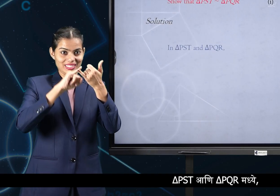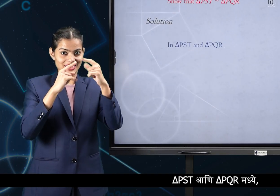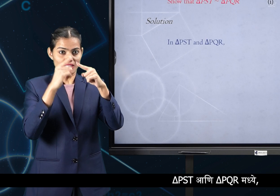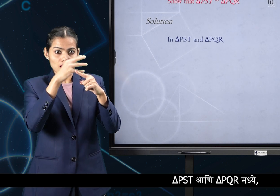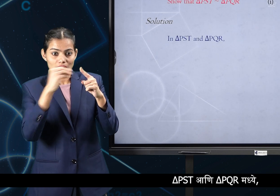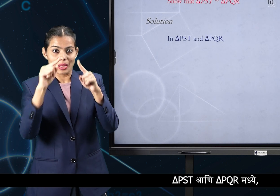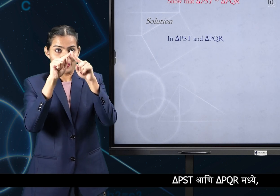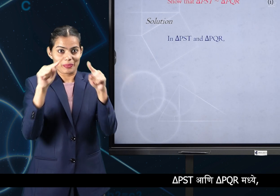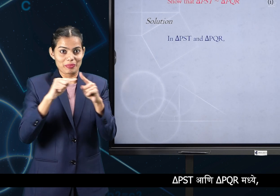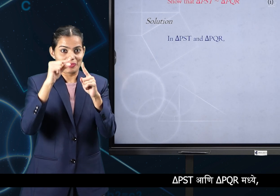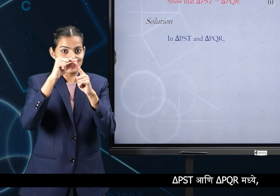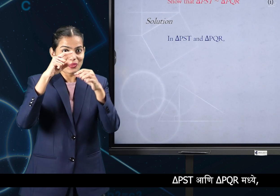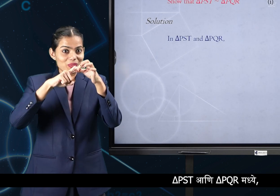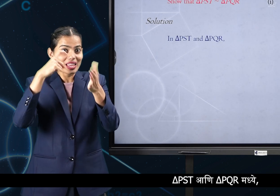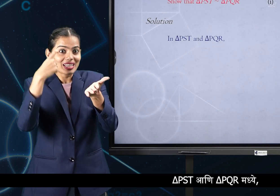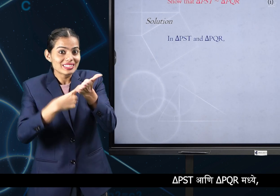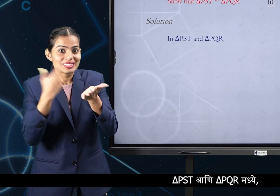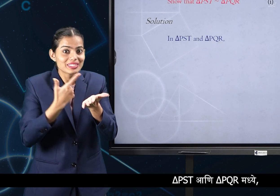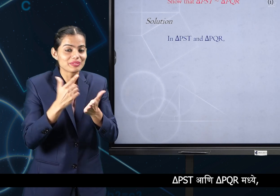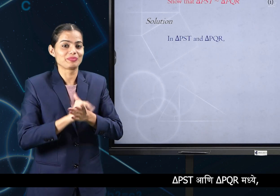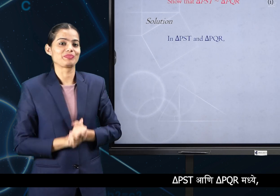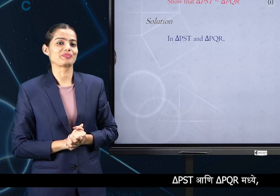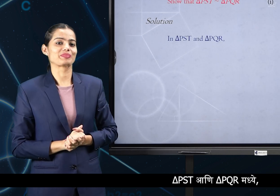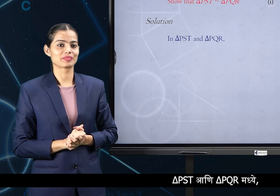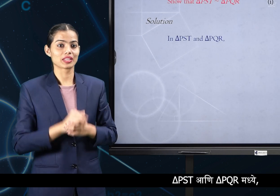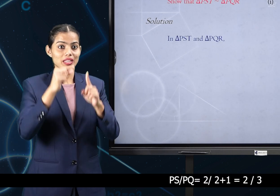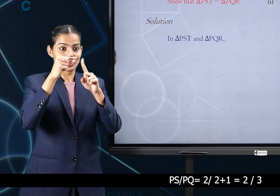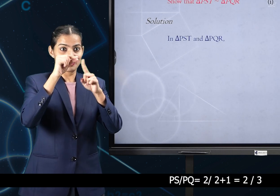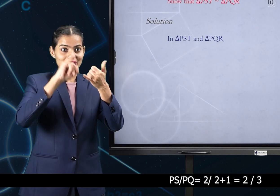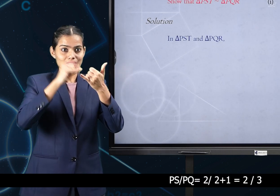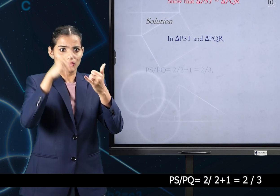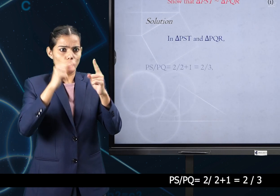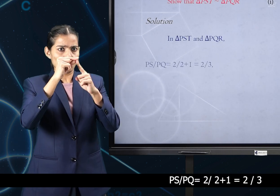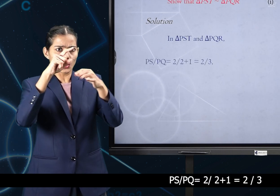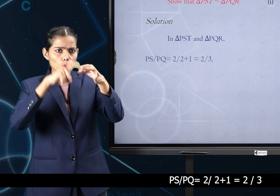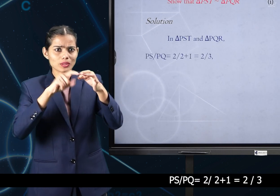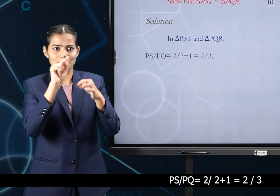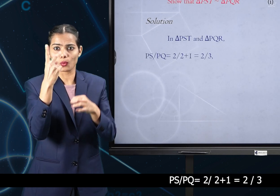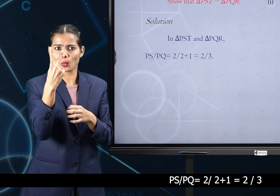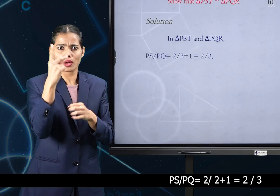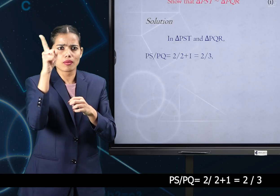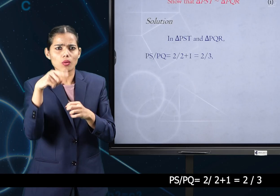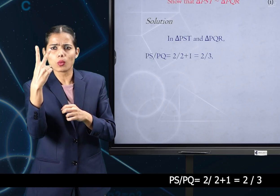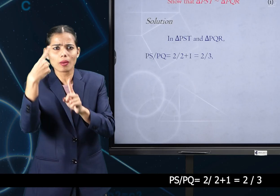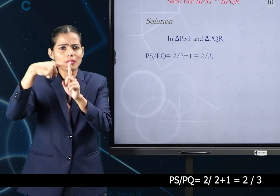ट्रायंगल PSG आणि ट्रायंगल PQR मध्ये PS बाय PQ इक्वल टू 2